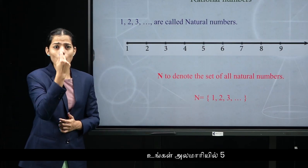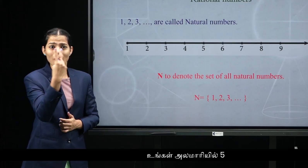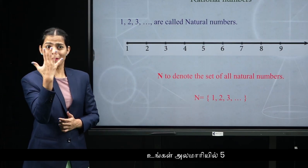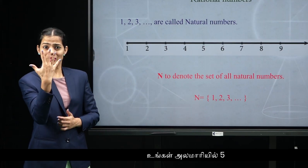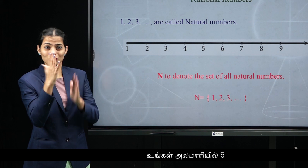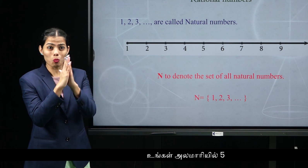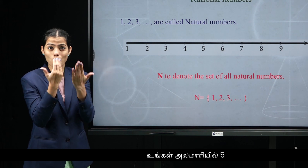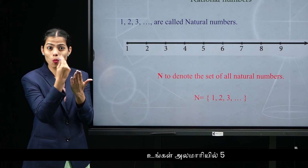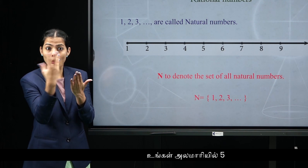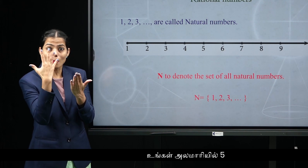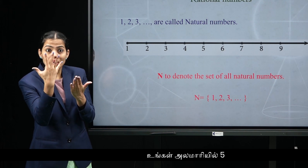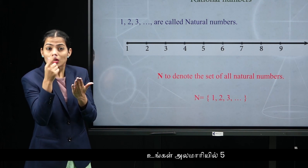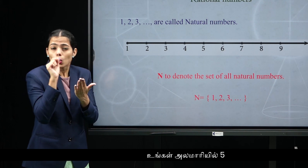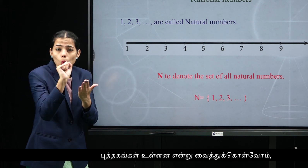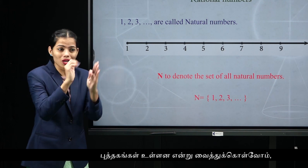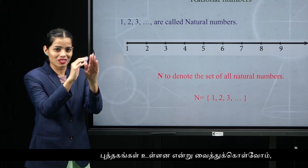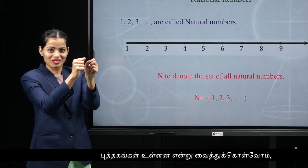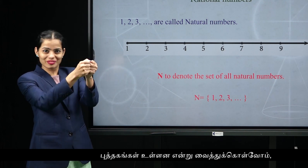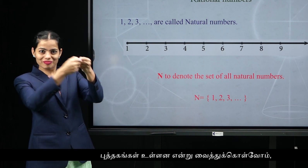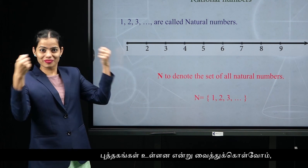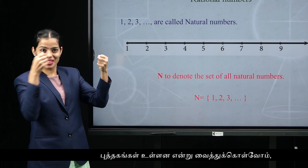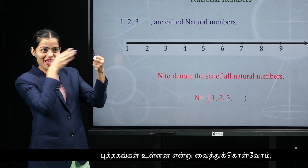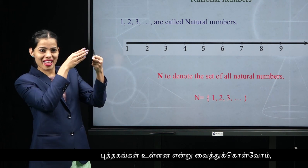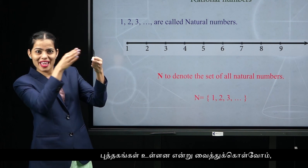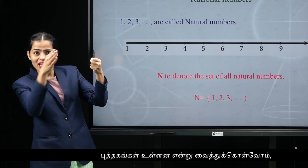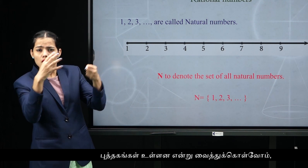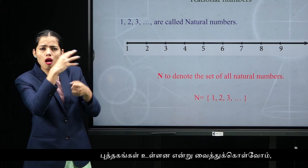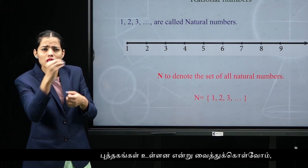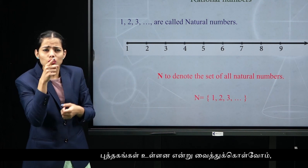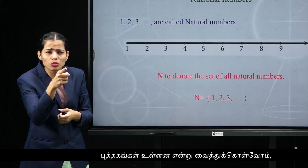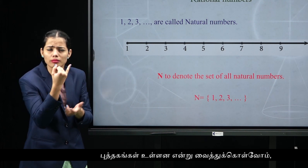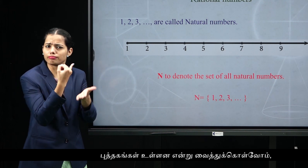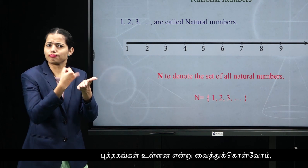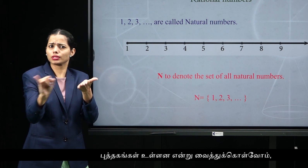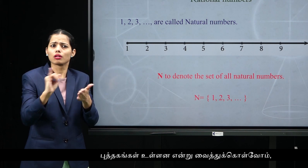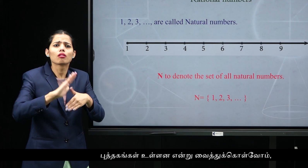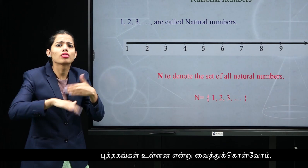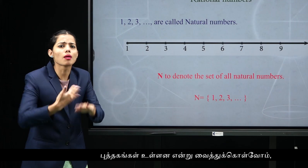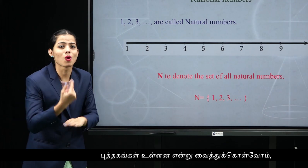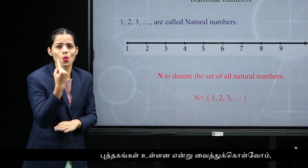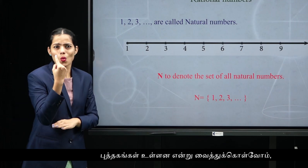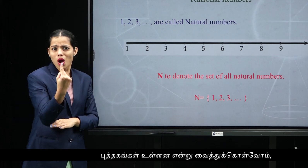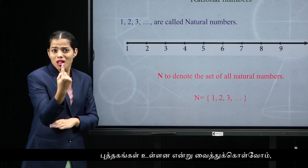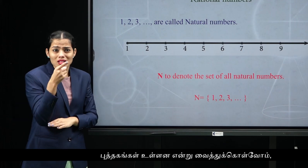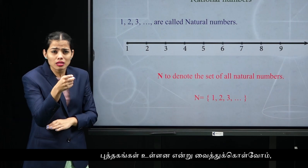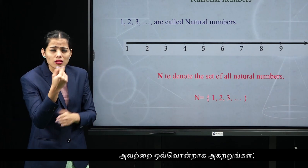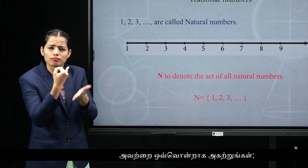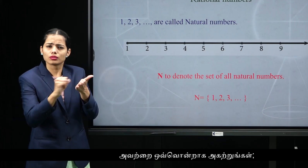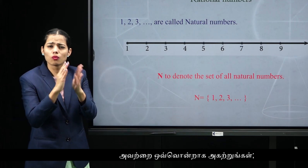உங்கள் அலமாரியில் 5 புத்தகங்கள் உள்ளன என்று வைத்துக்கொள்வோம். அவற்றை ஒவ்வொன்றாக அகற்றுங்கள்.